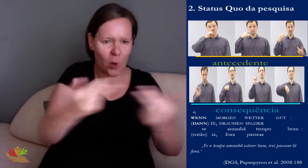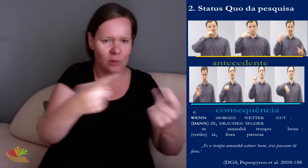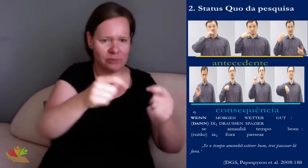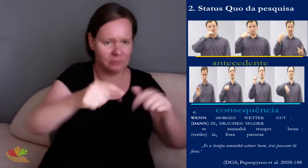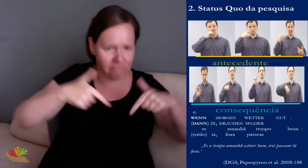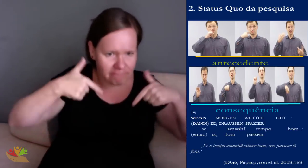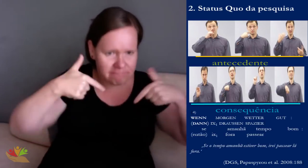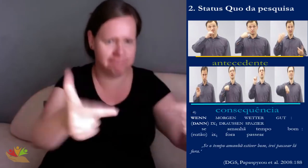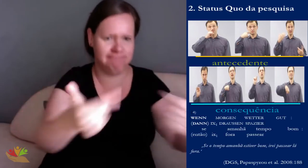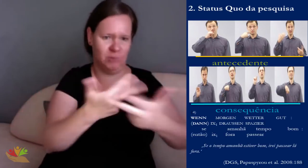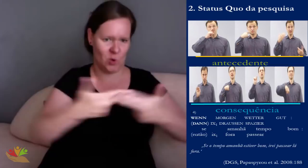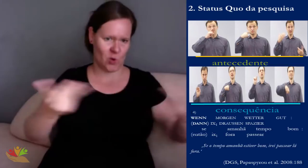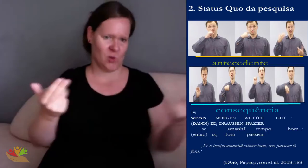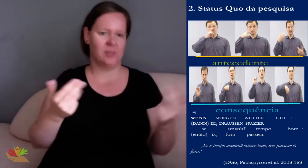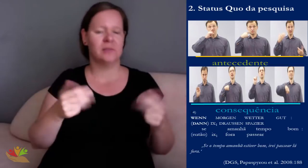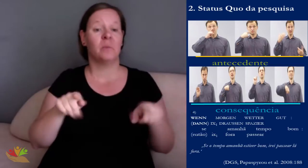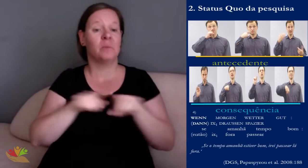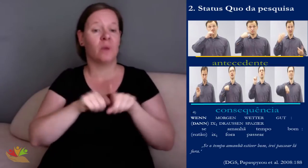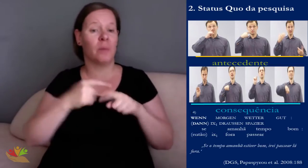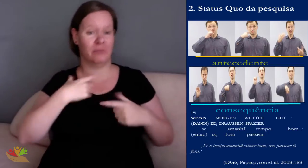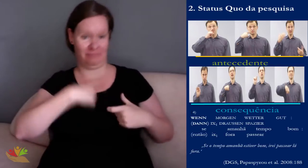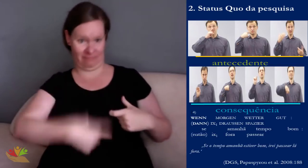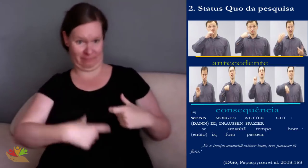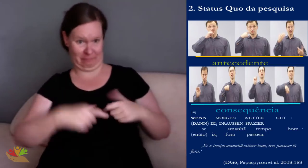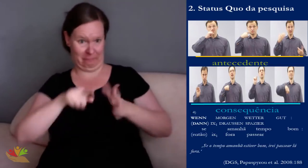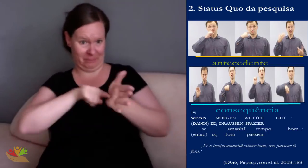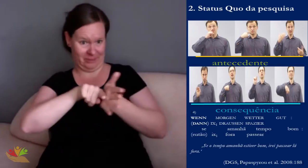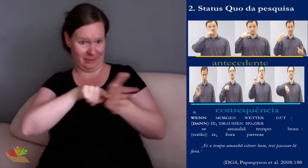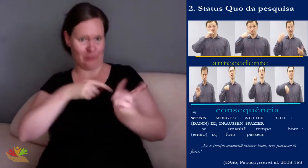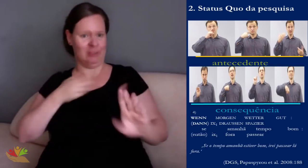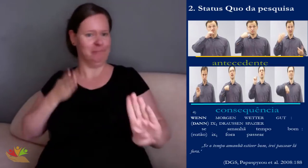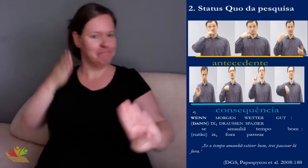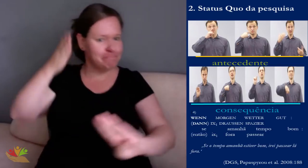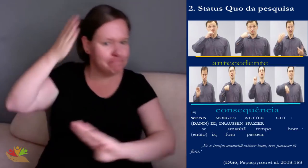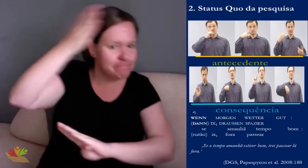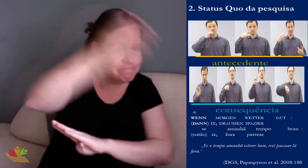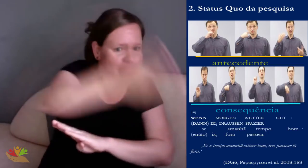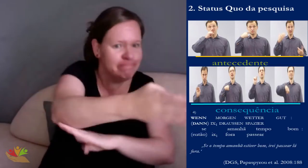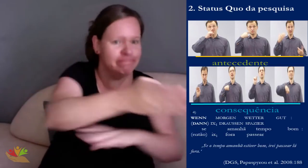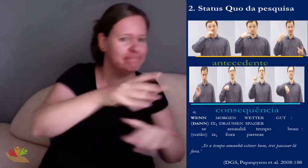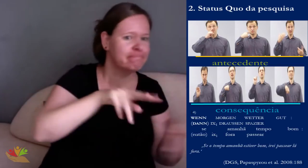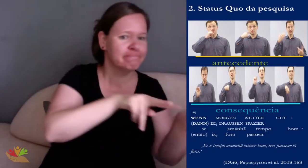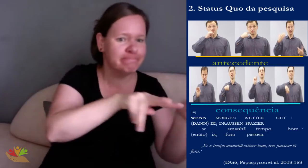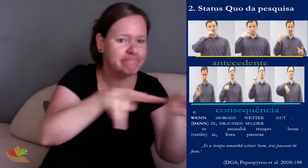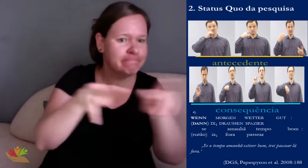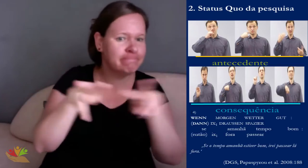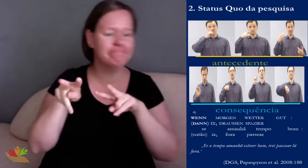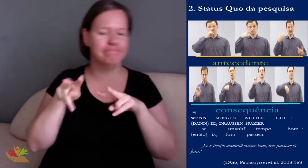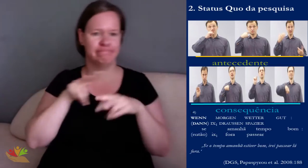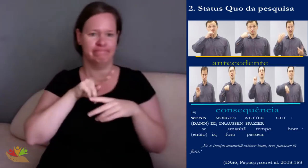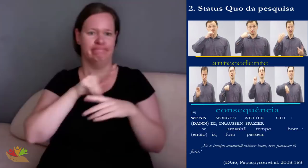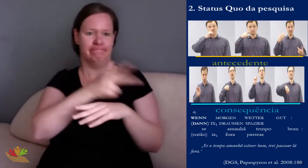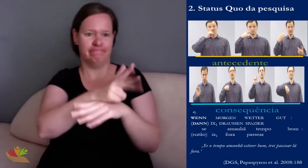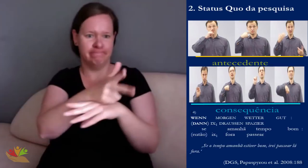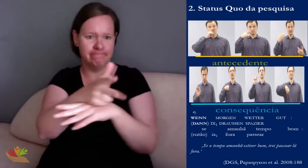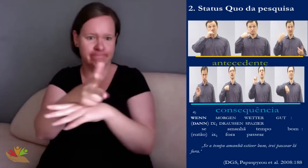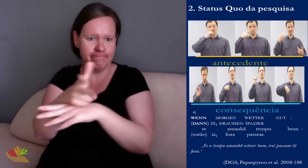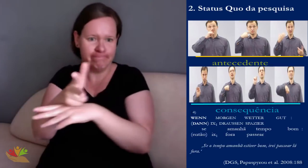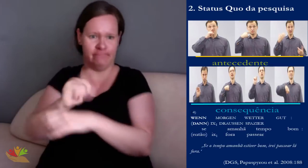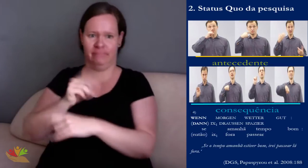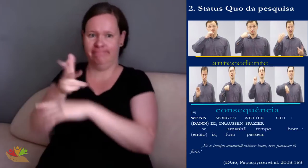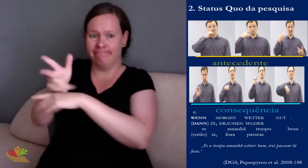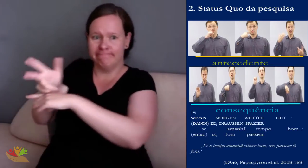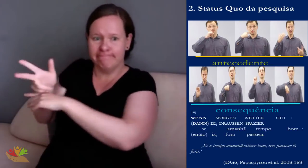fazemos elicitações, tarefas, de modo que o participante não perceba o nosso objetivo, mas que a gente